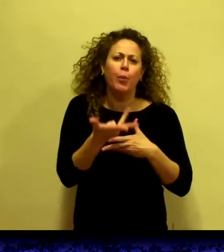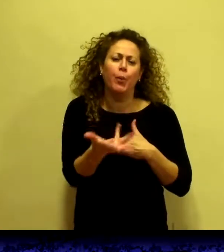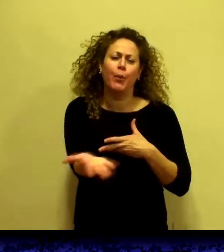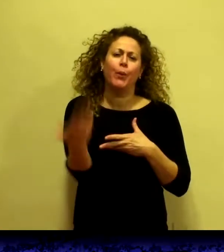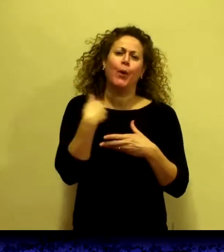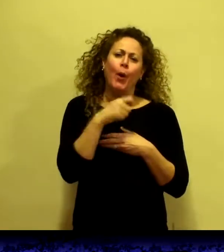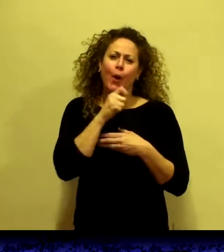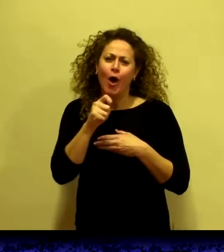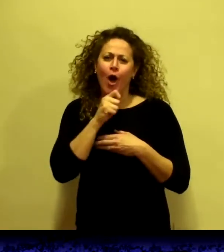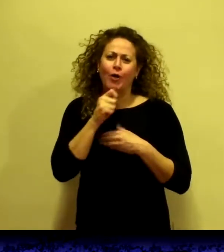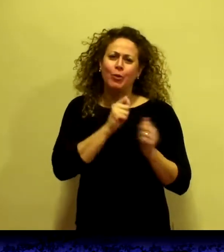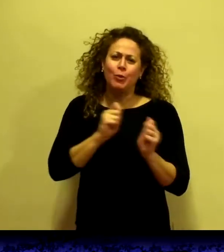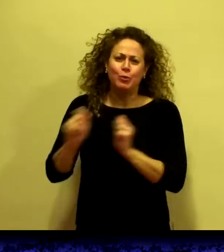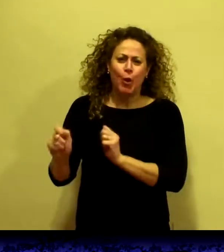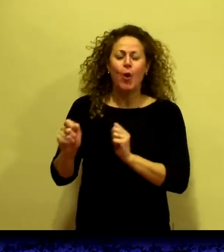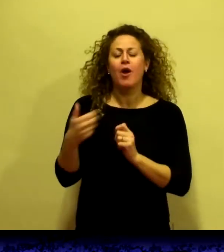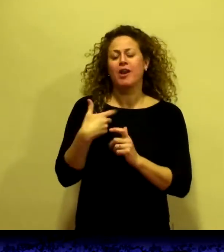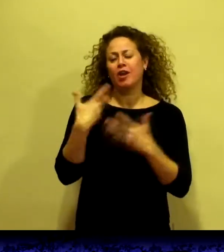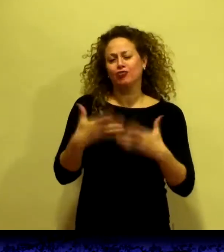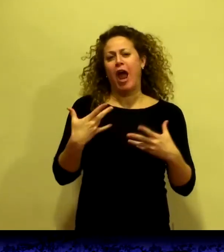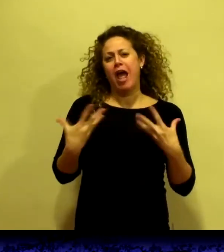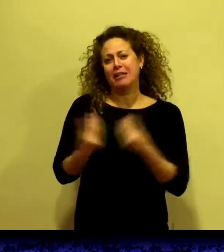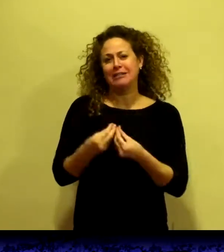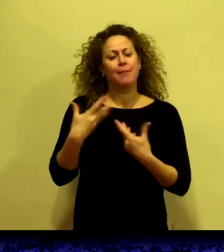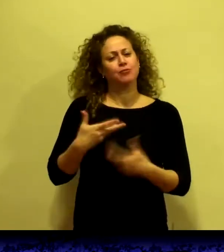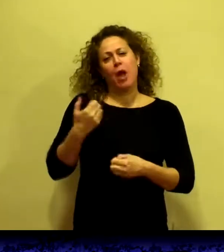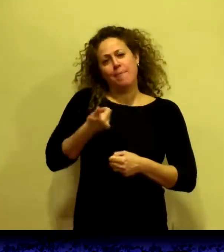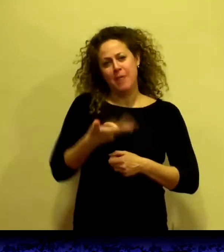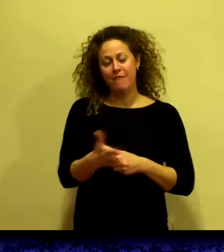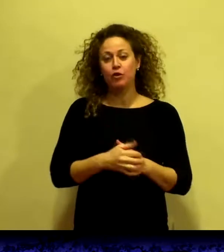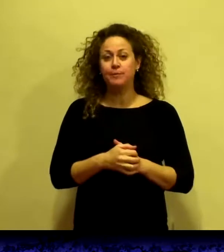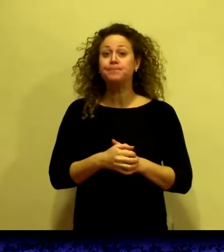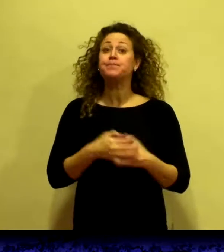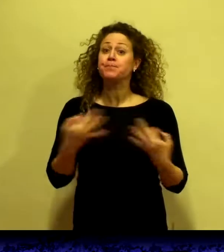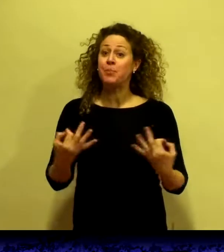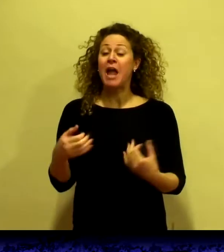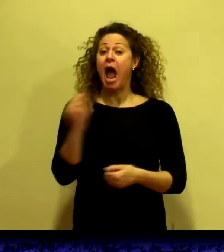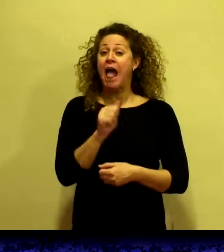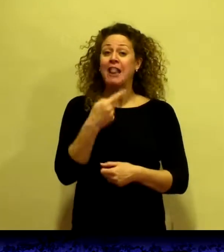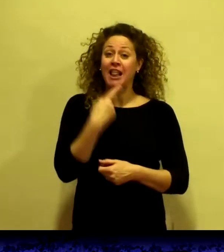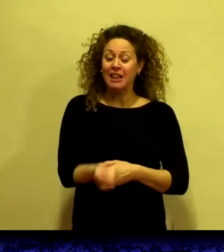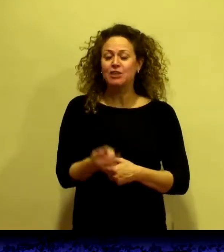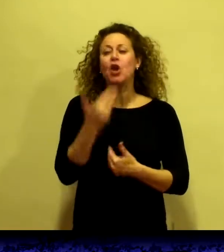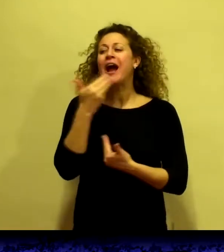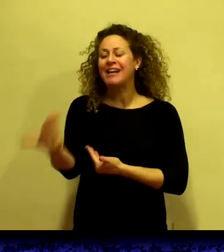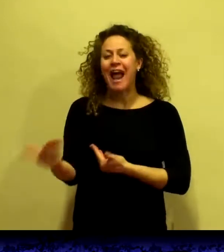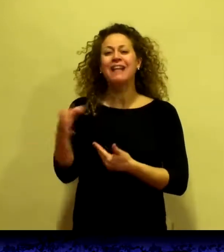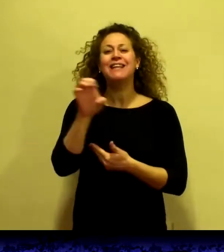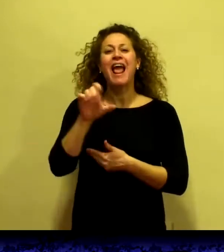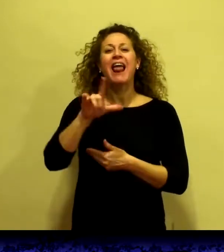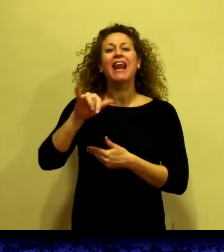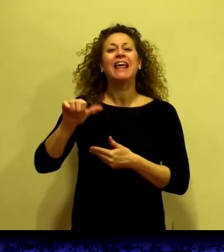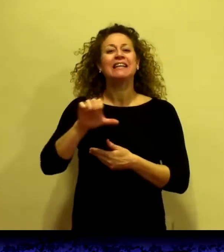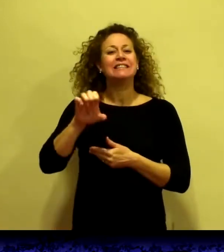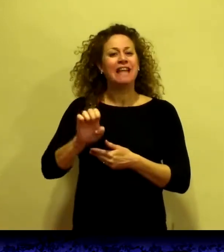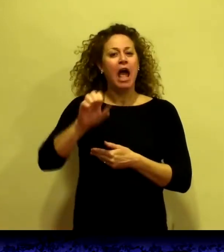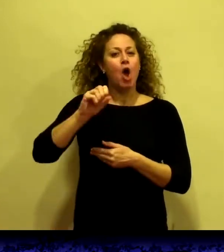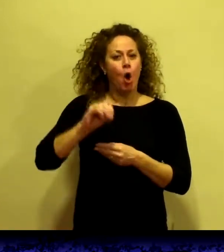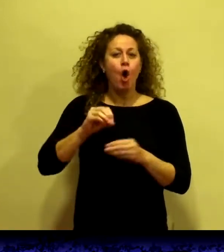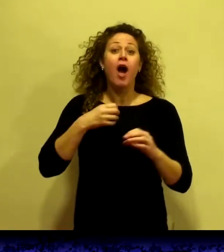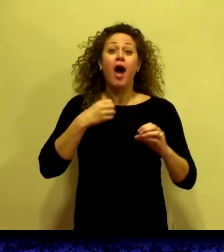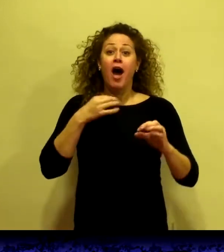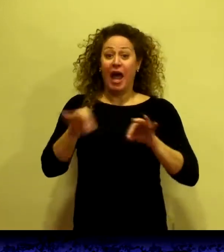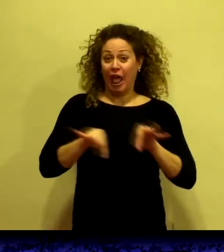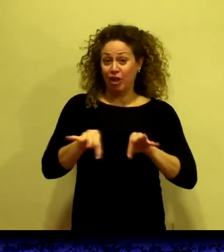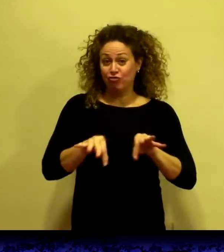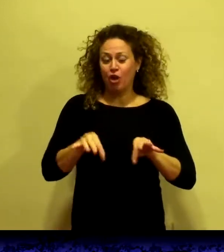co-conduttore e conduttore, quindi... Esatto. E un ringraziamento anche a Eliseo in regia e tutti ovviamente